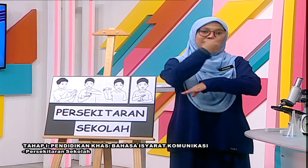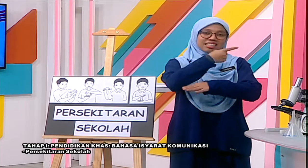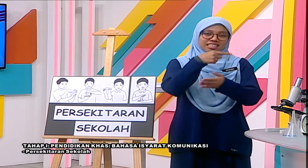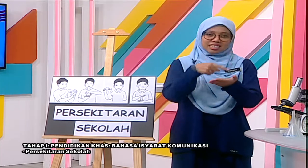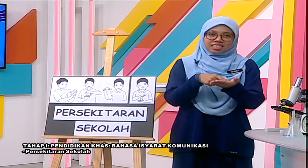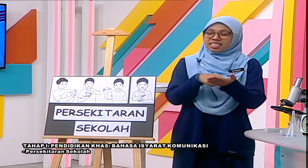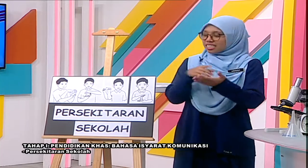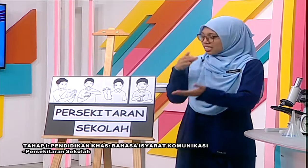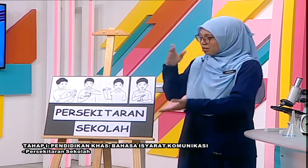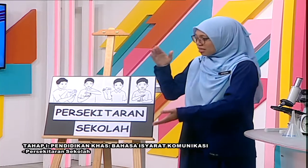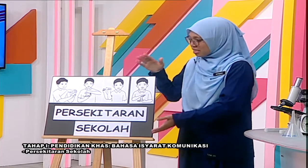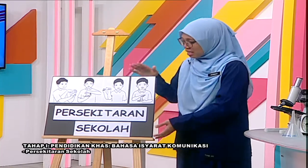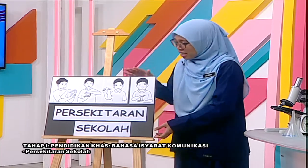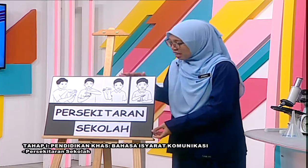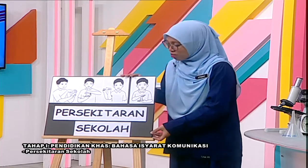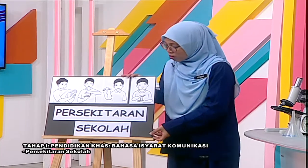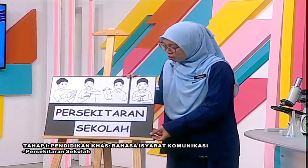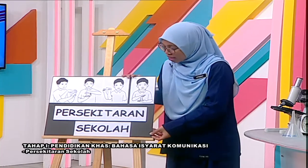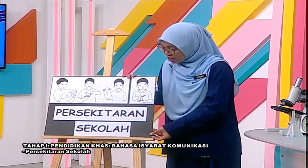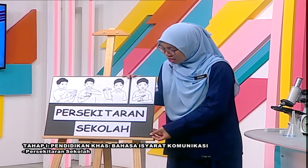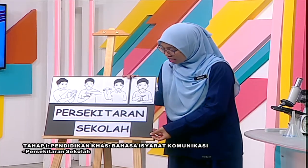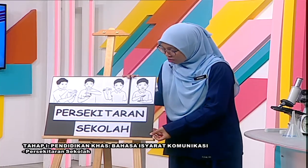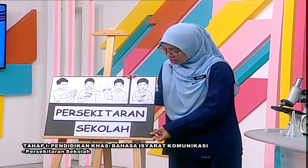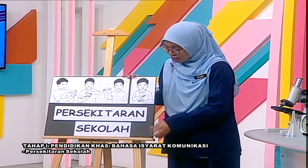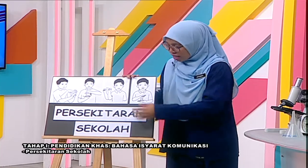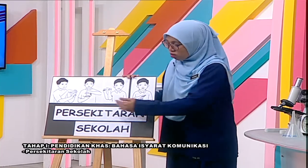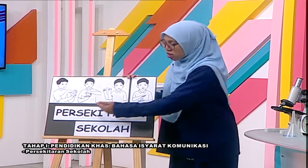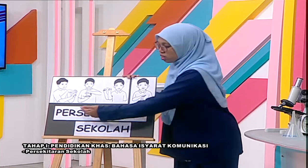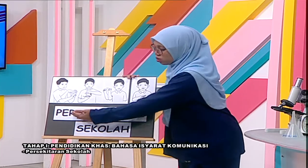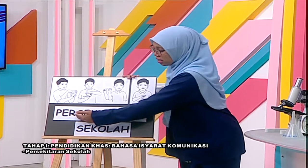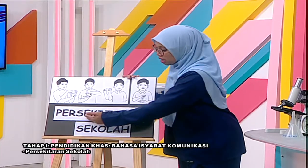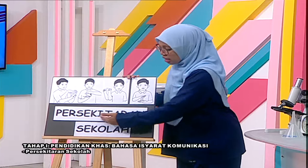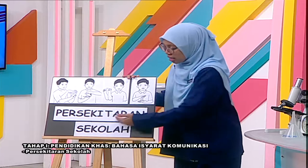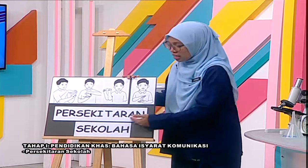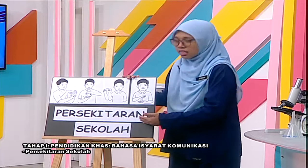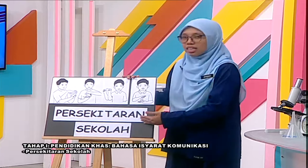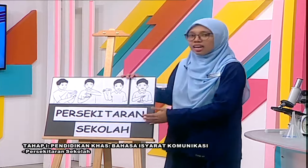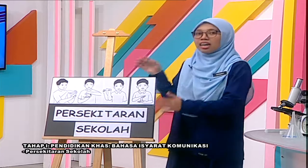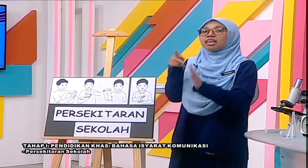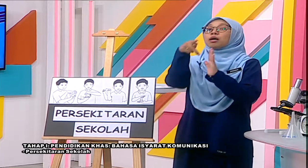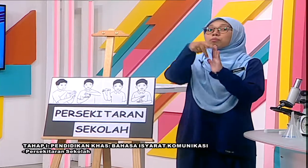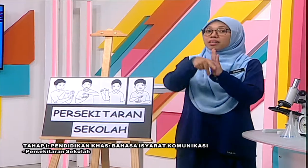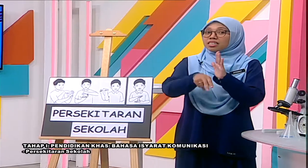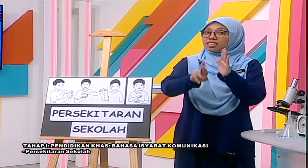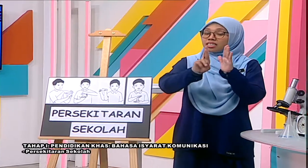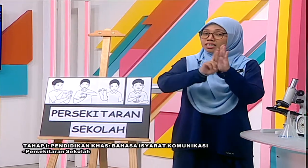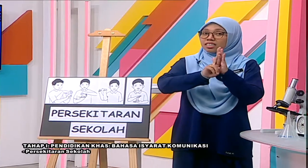ini. Jadi di sebelah sini, murid-murid boleh tengok ni, kat rumah ni boleh tengok tajuk kita hari ini ialah